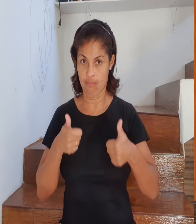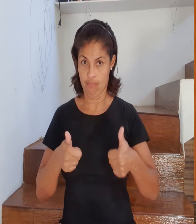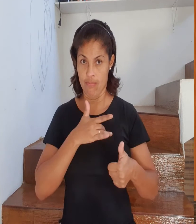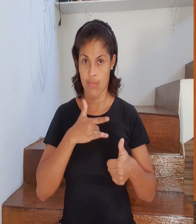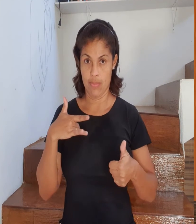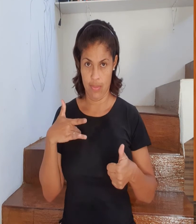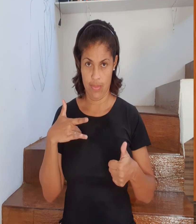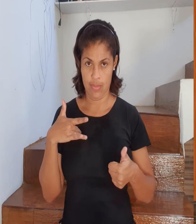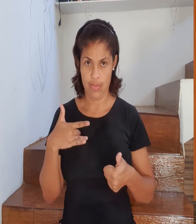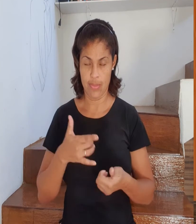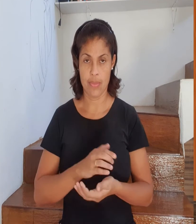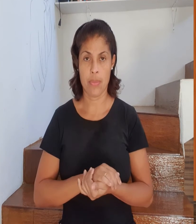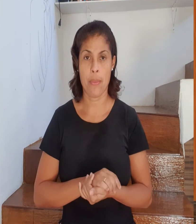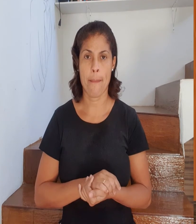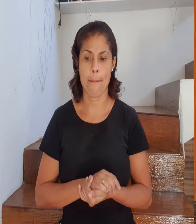hospedeiro.